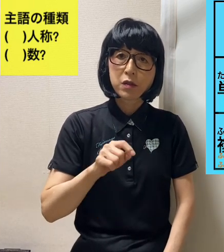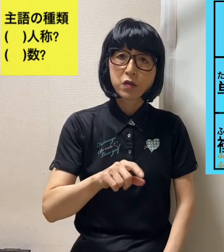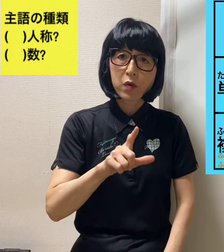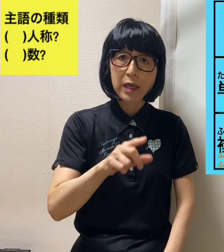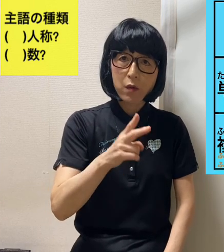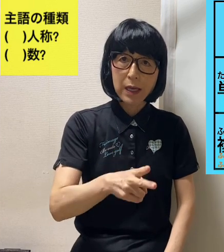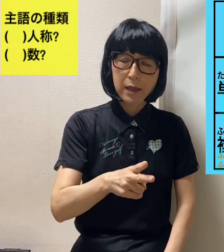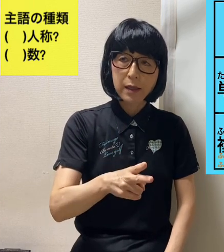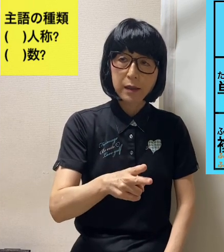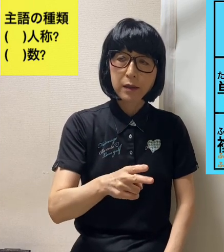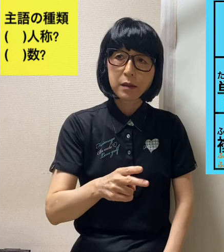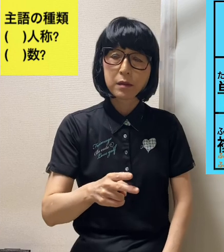それは。